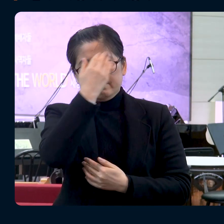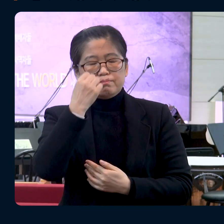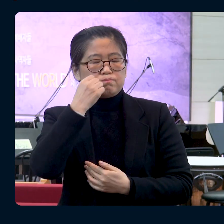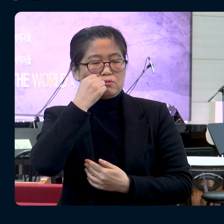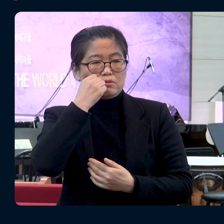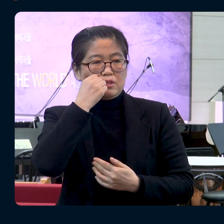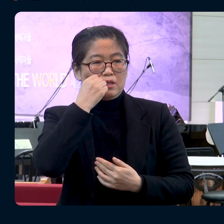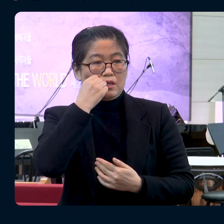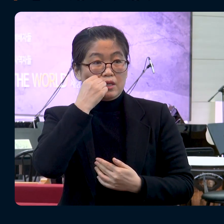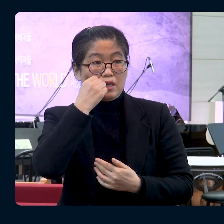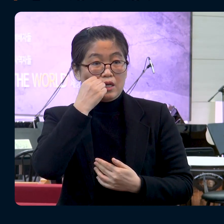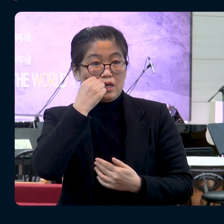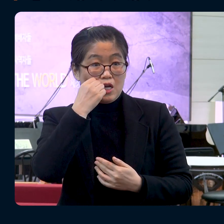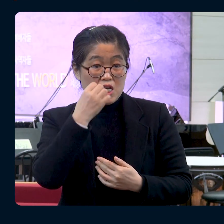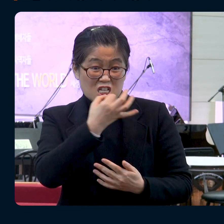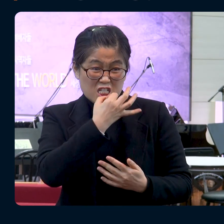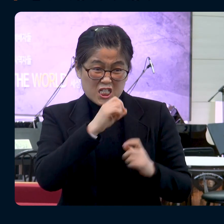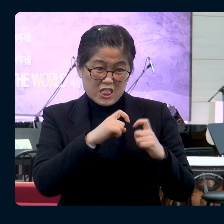이기심을 못 이기니까.